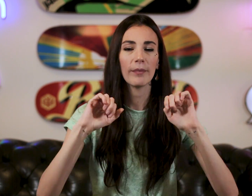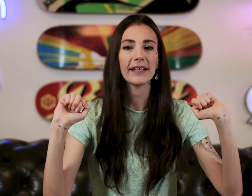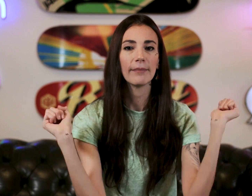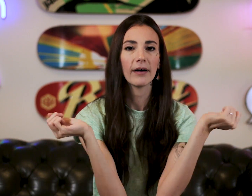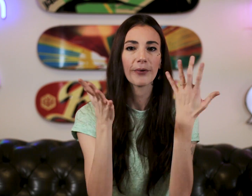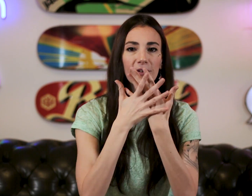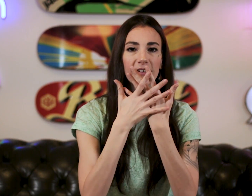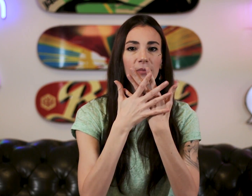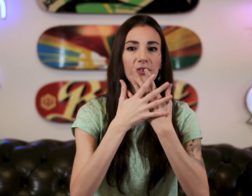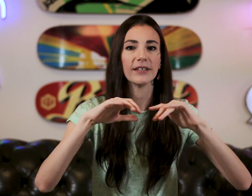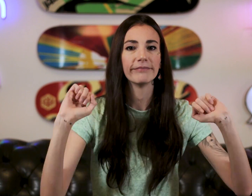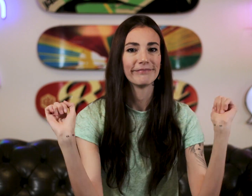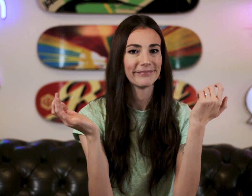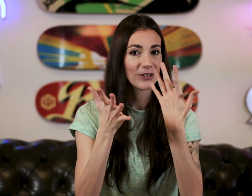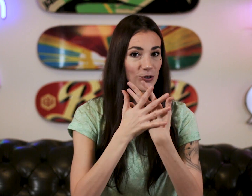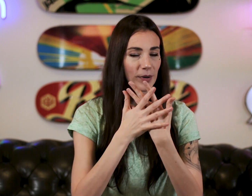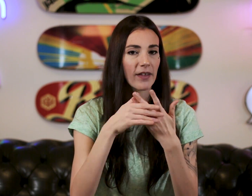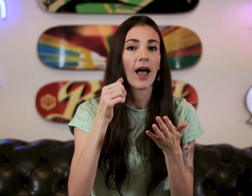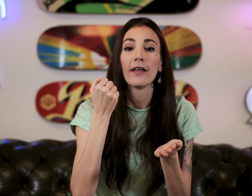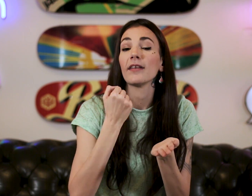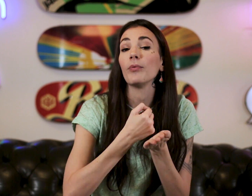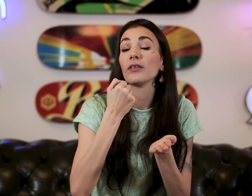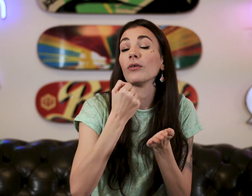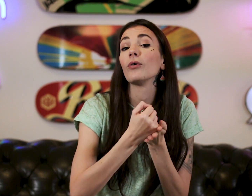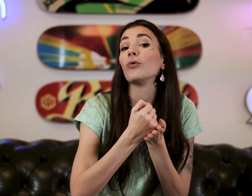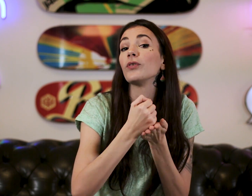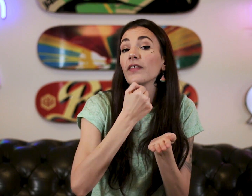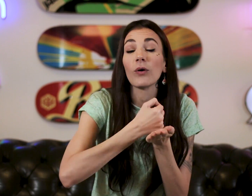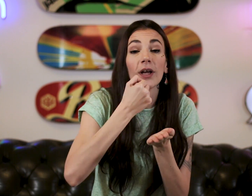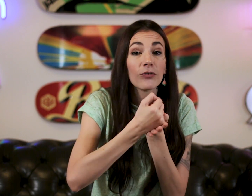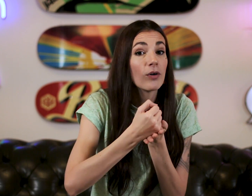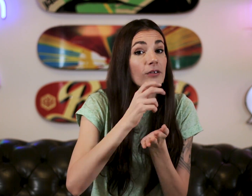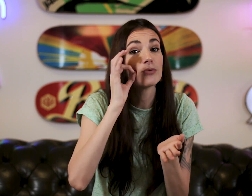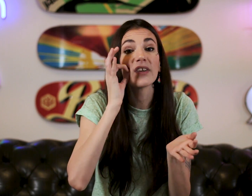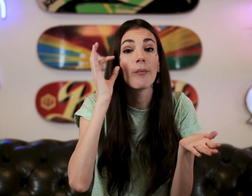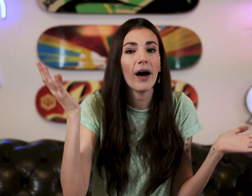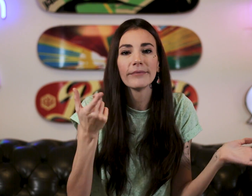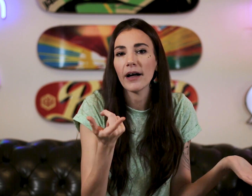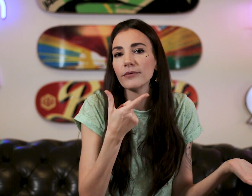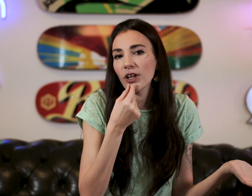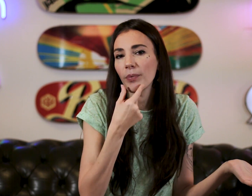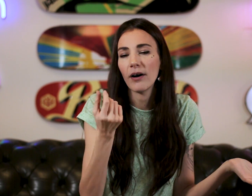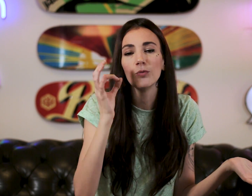mettre les mains comme ceci. Surprise. Ça peut être une interrogation, hein, toute sympa, sympa ou